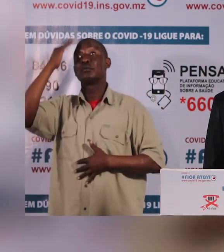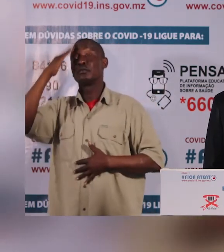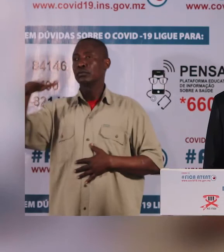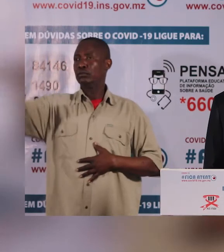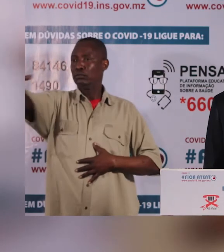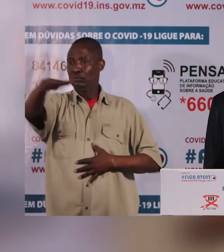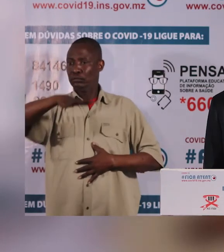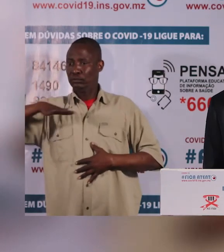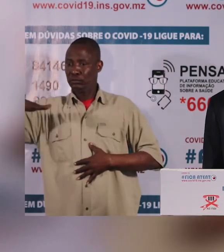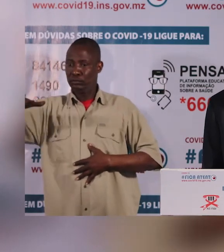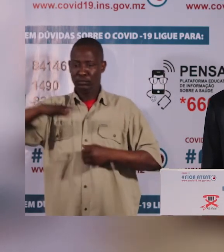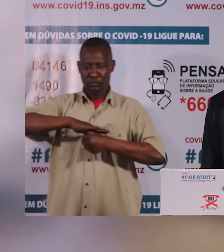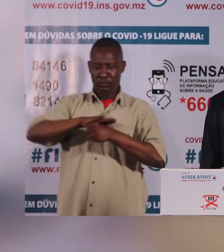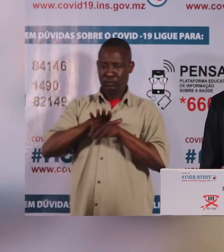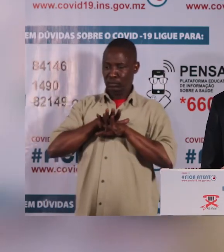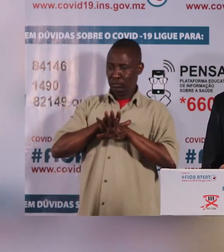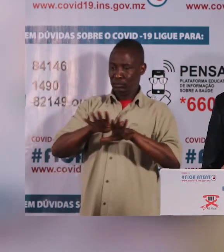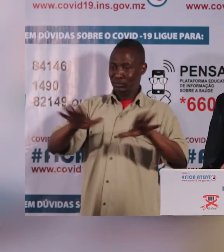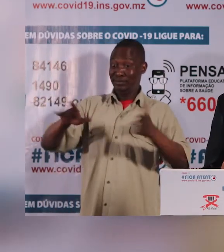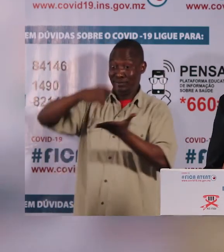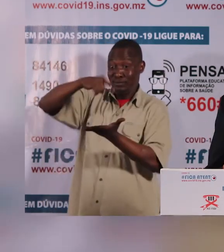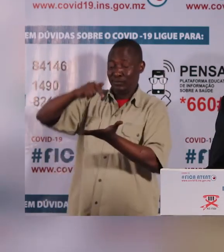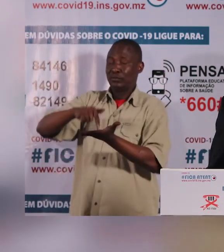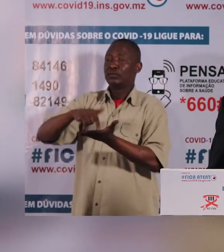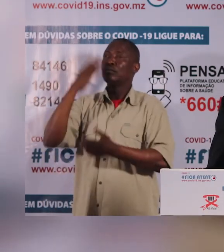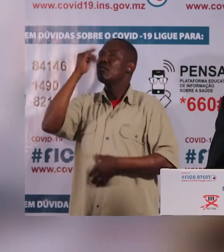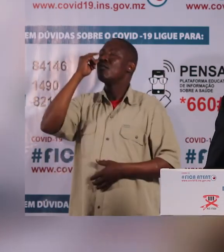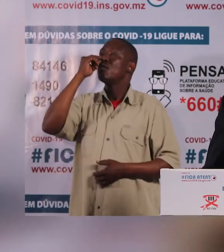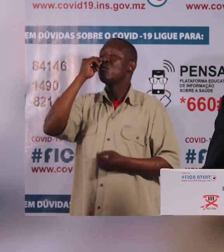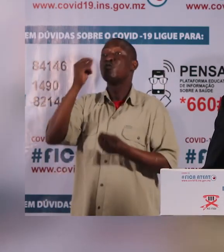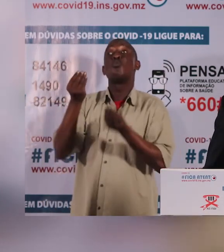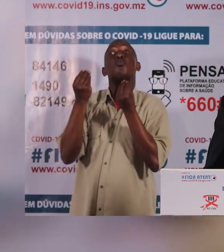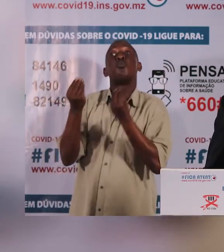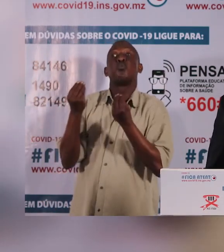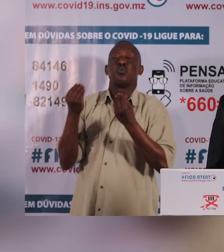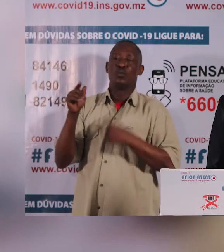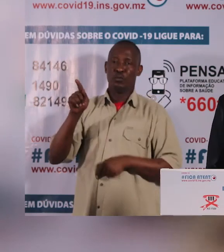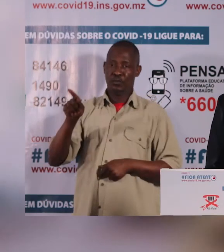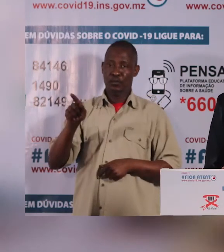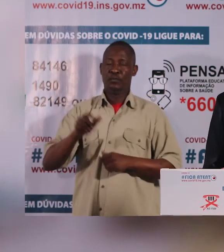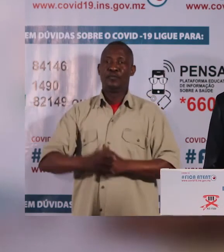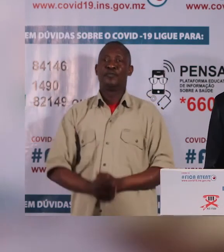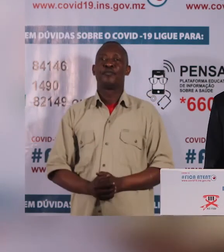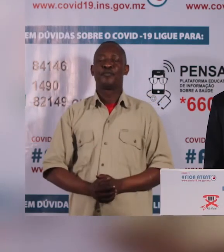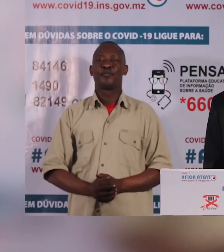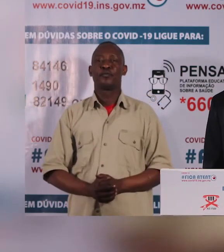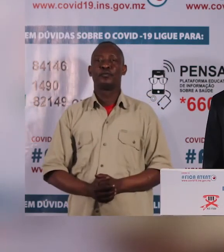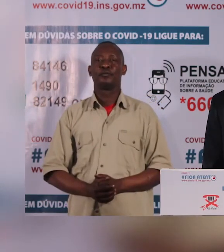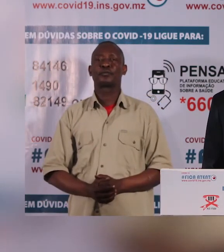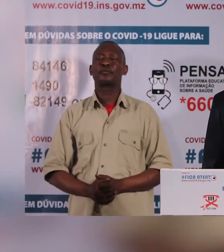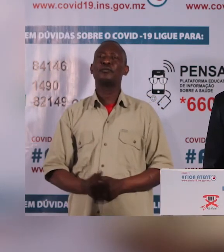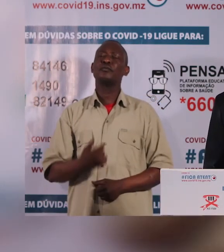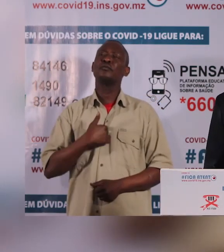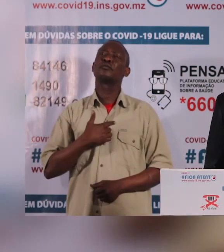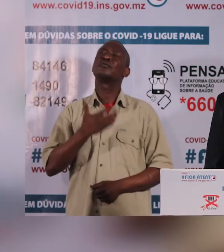transmissão do coronavírus na cidade de Nampula. O próximo, por favor. Queria terminar